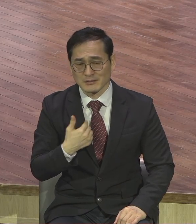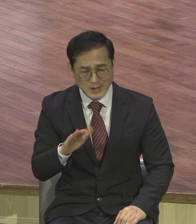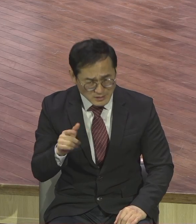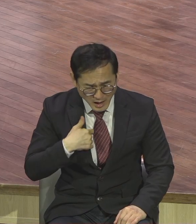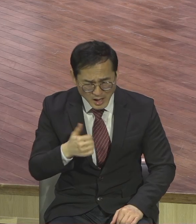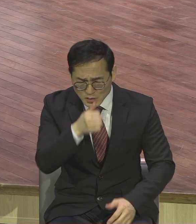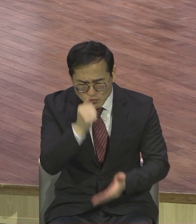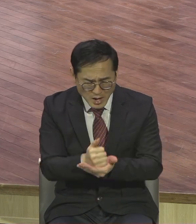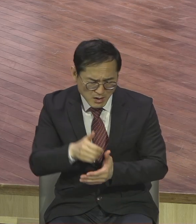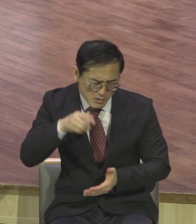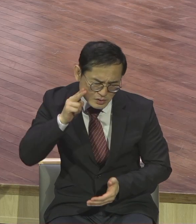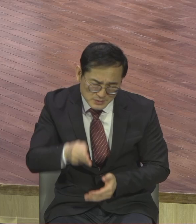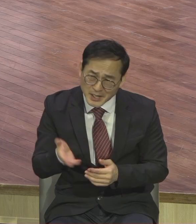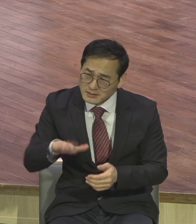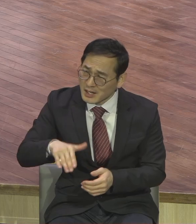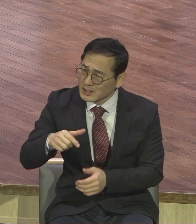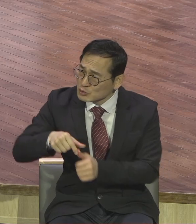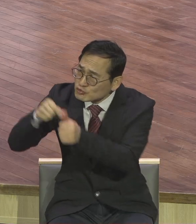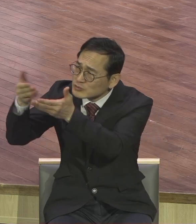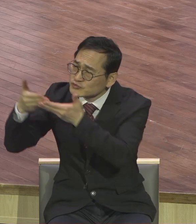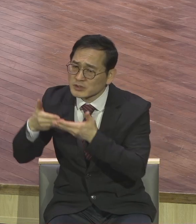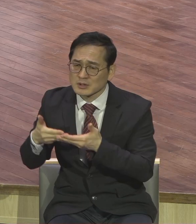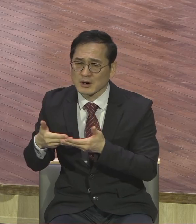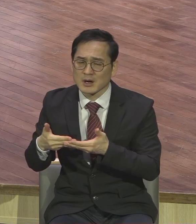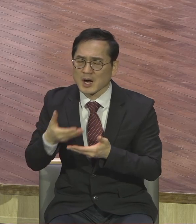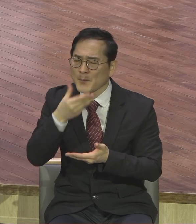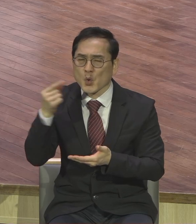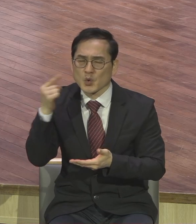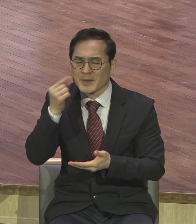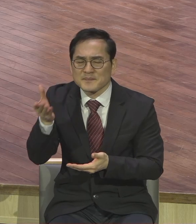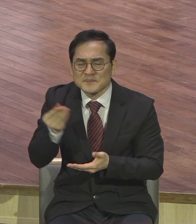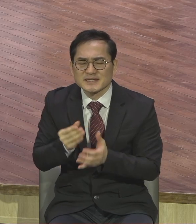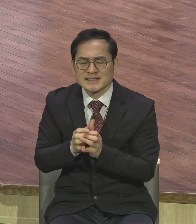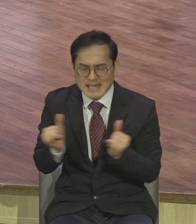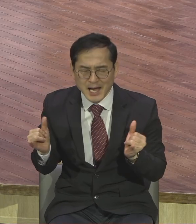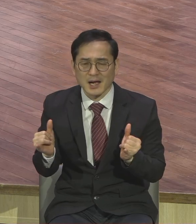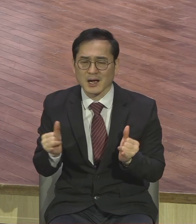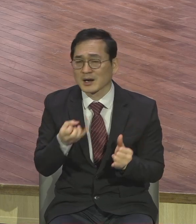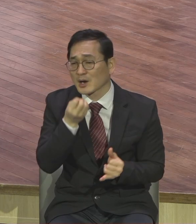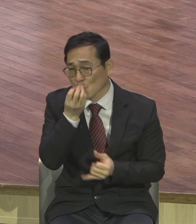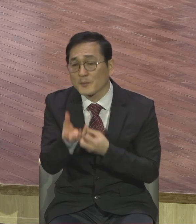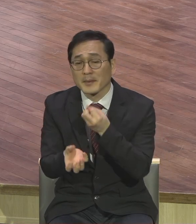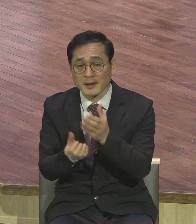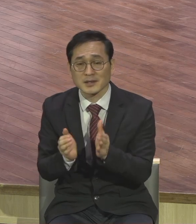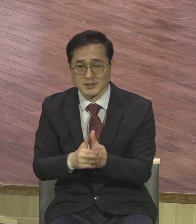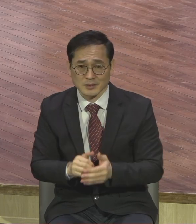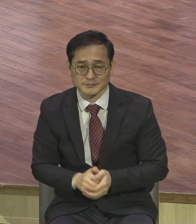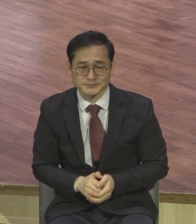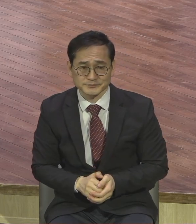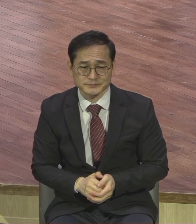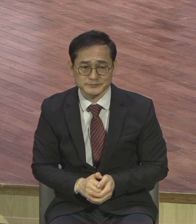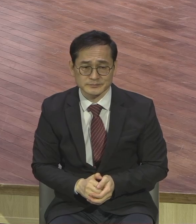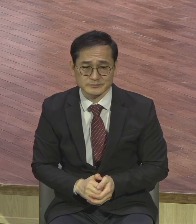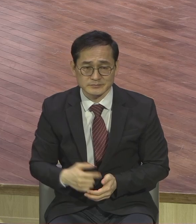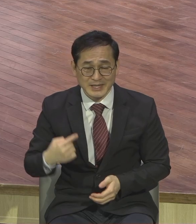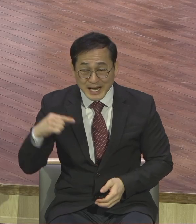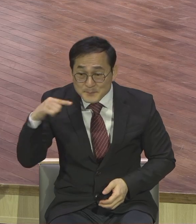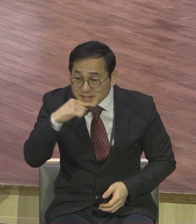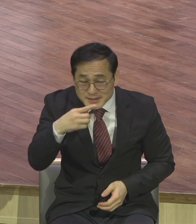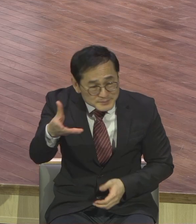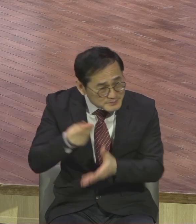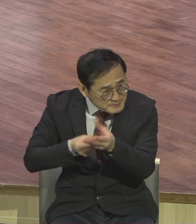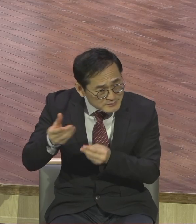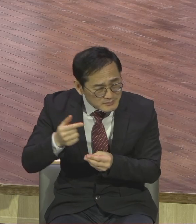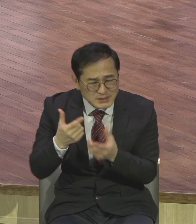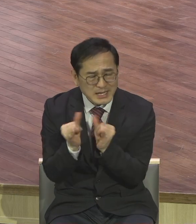빚진 자라고 그렇게 고백합니다. 그리고 영적인 빚을 갚는다는 것은 다른 것이 아니라